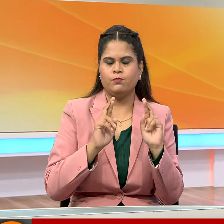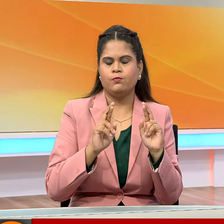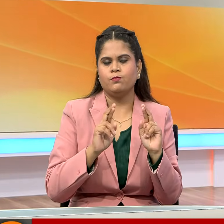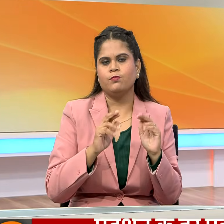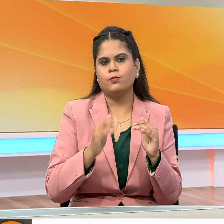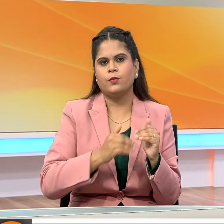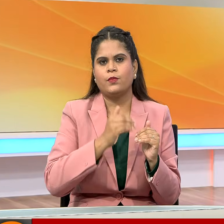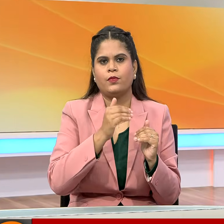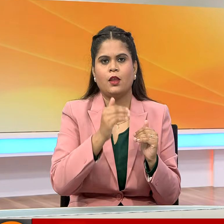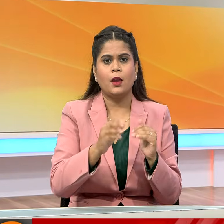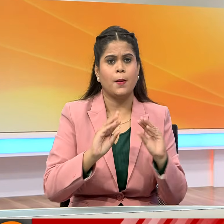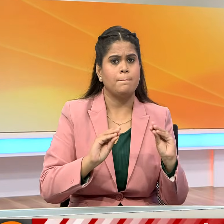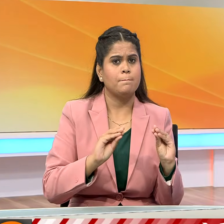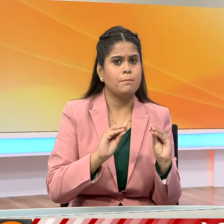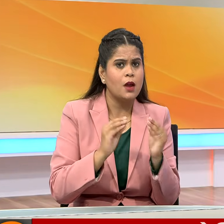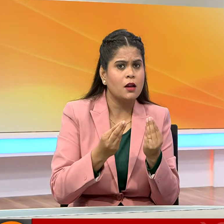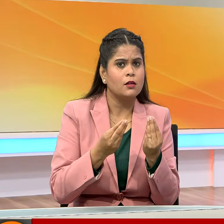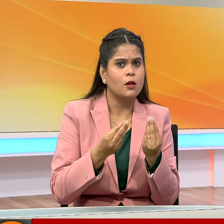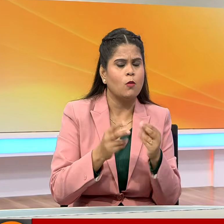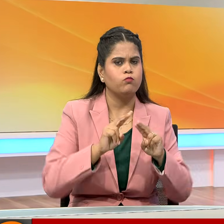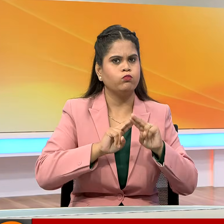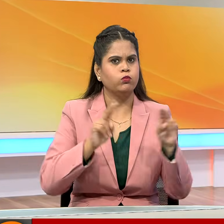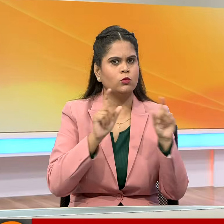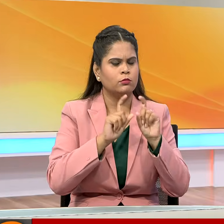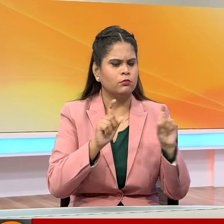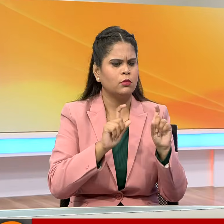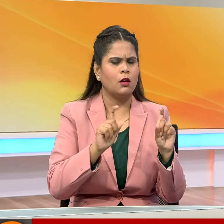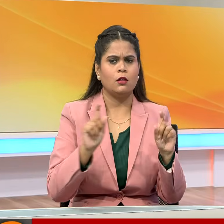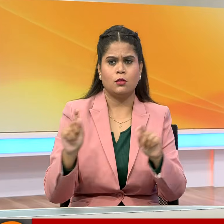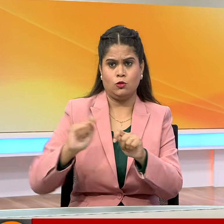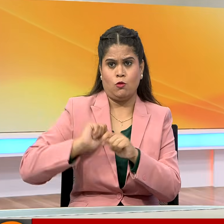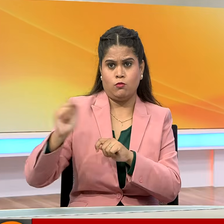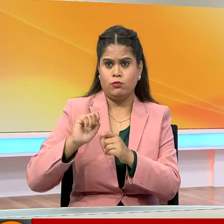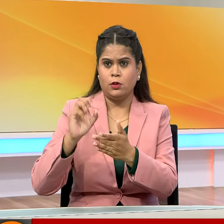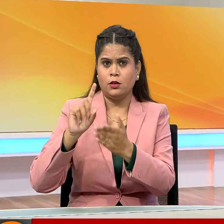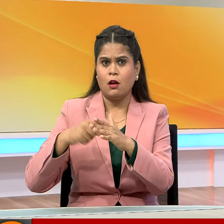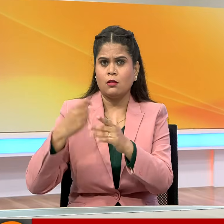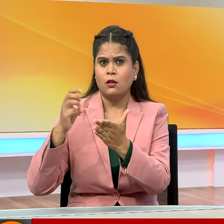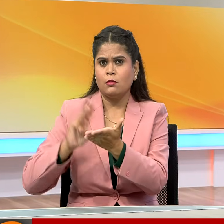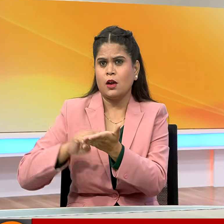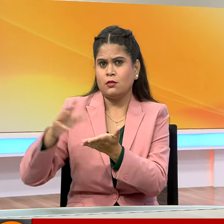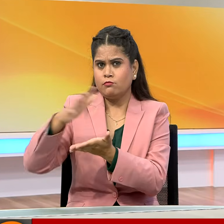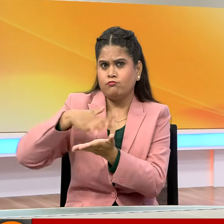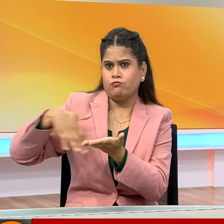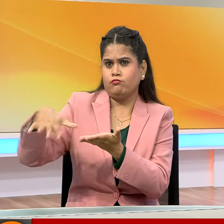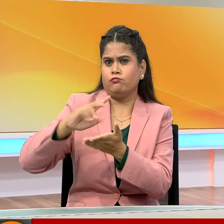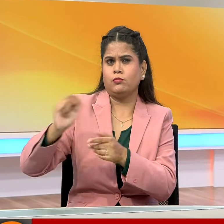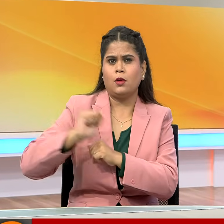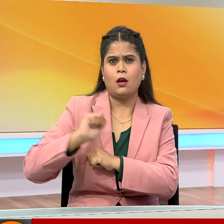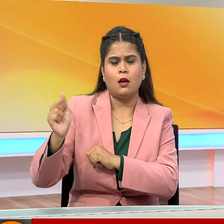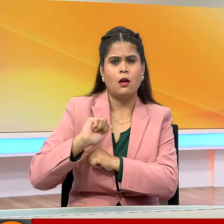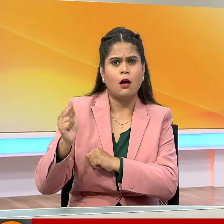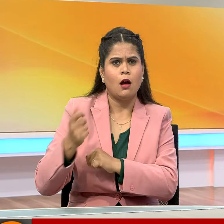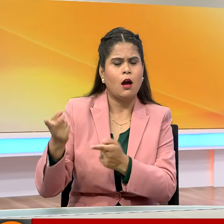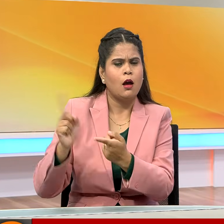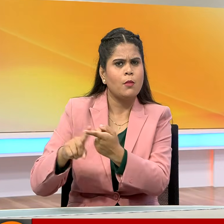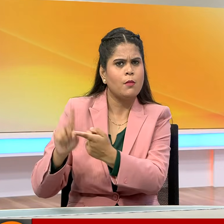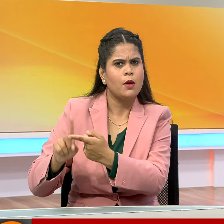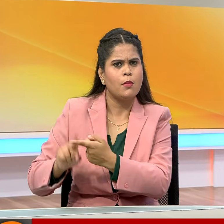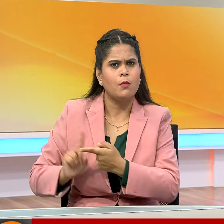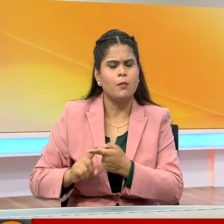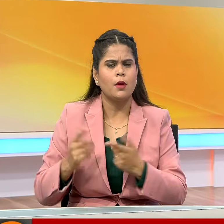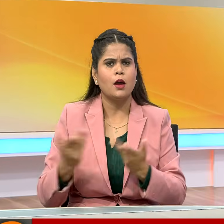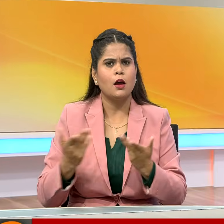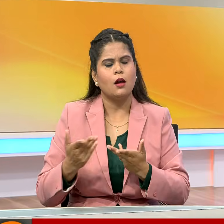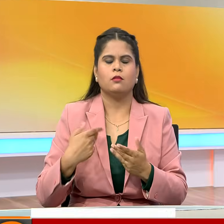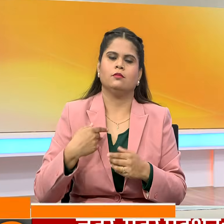नजर आएगी? कहीं ना कहीं पारदर्शिता जो है नजर आएगी कि वाकई क्या जो प्रदर्शन था, क्या कुछ उसमें हुआ था? बिल्कुल, देखिए, जो भी इस